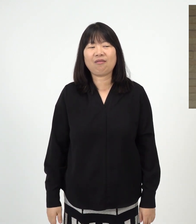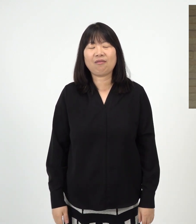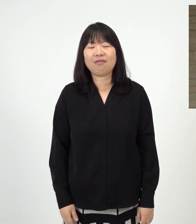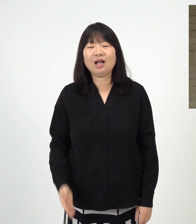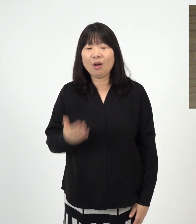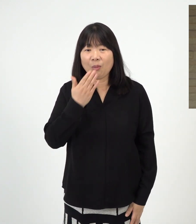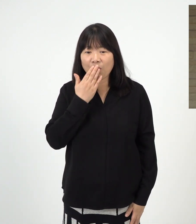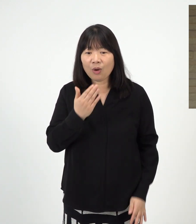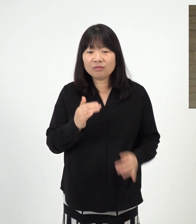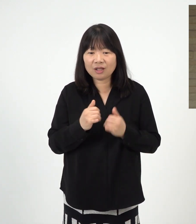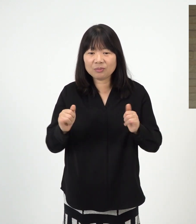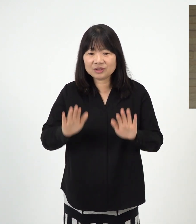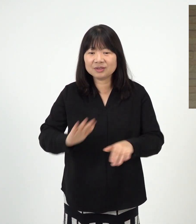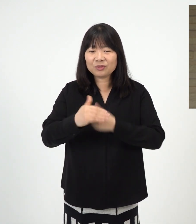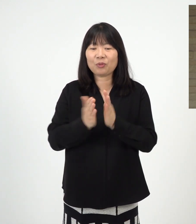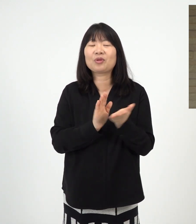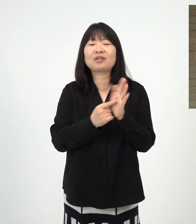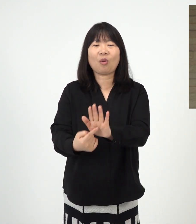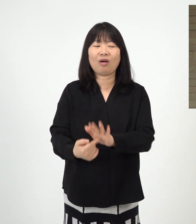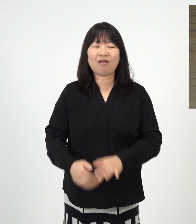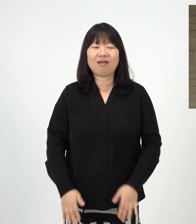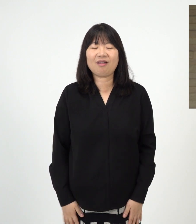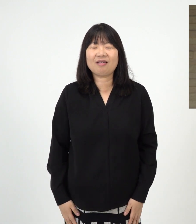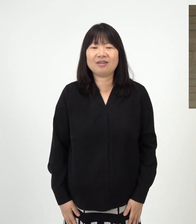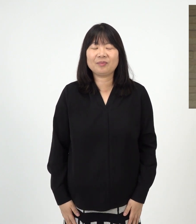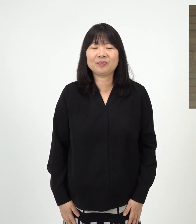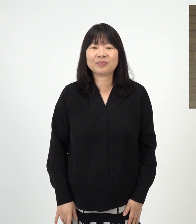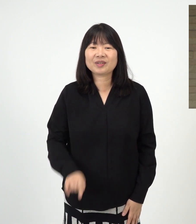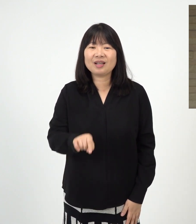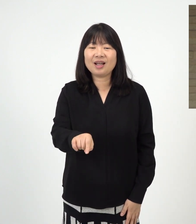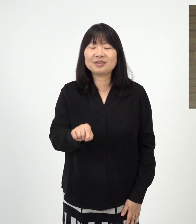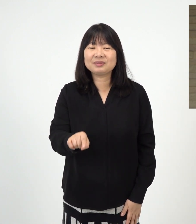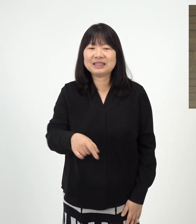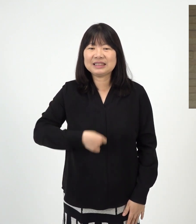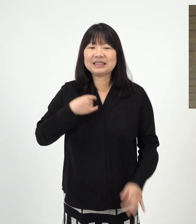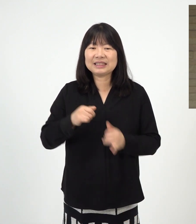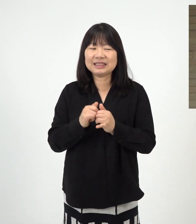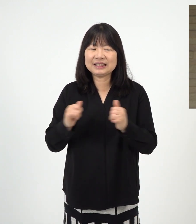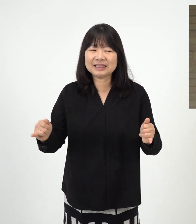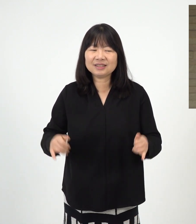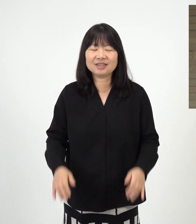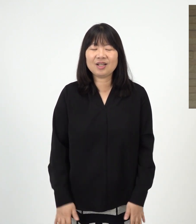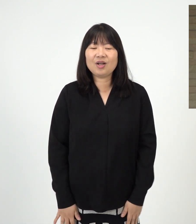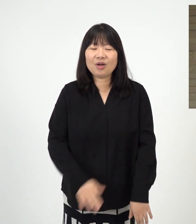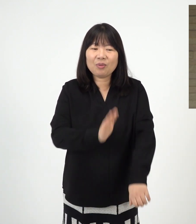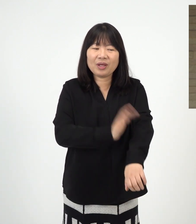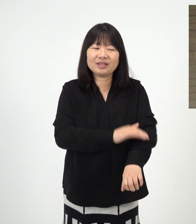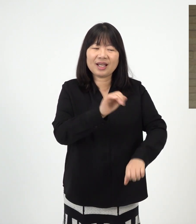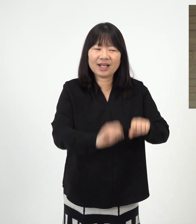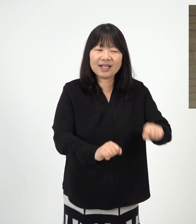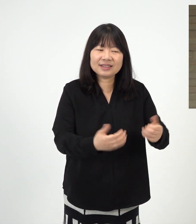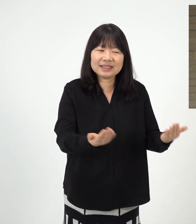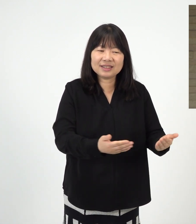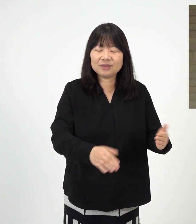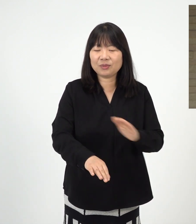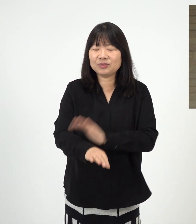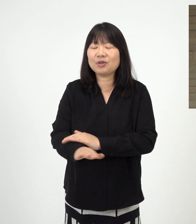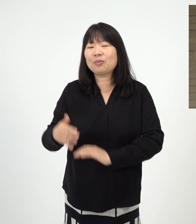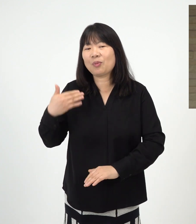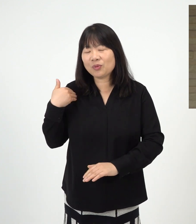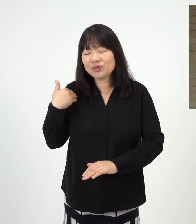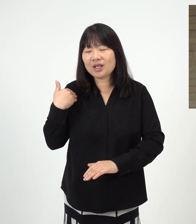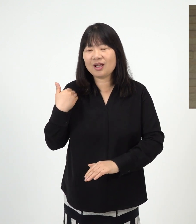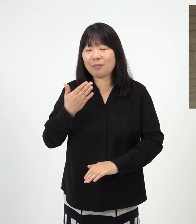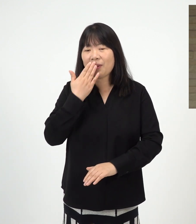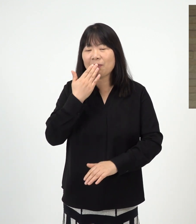가능한 사람이 나오잖아요. 그러면 이 사람들은 왼손이 하는 일을 오른손이 모르게 어떻게 가능하게